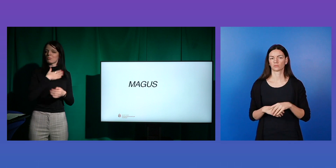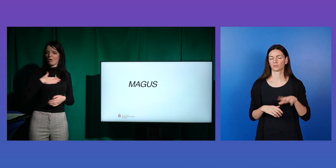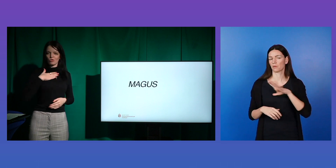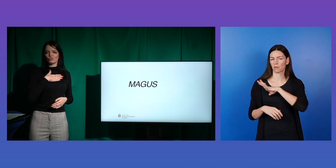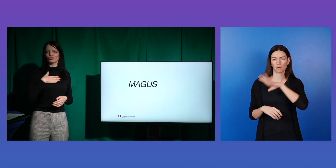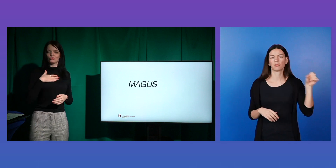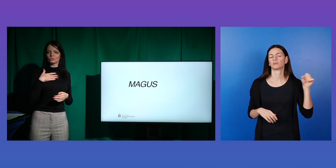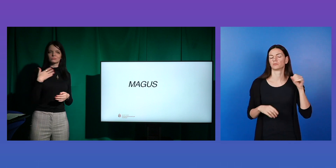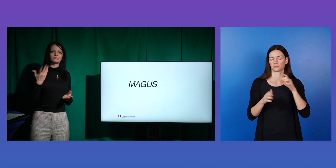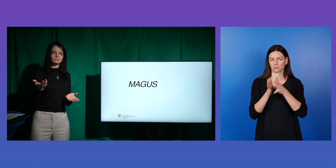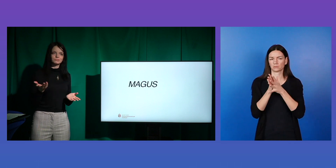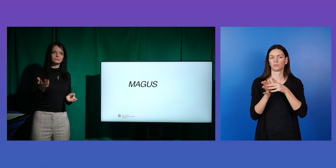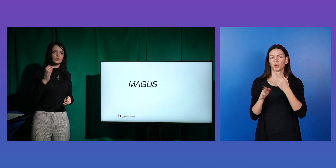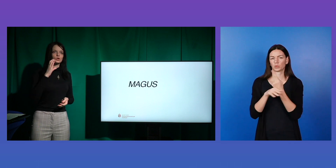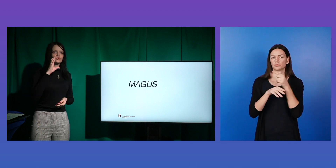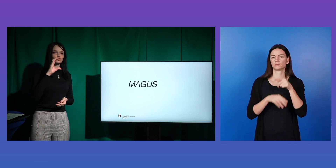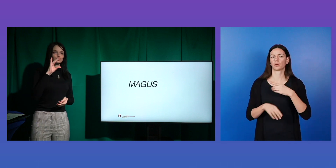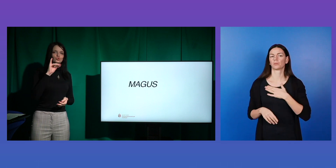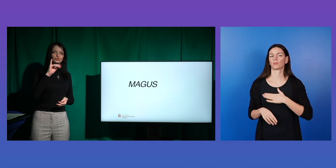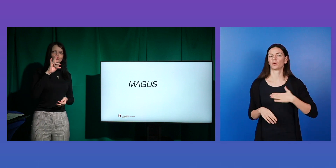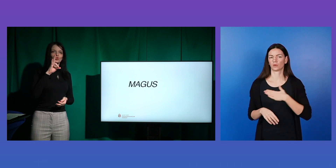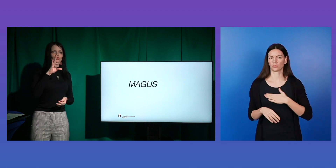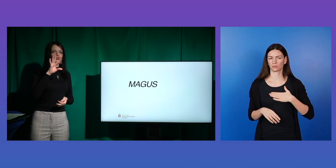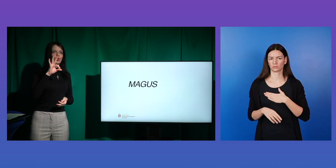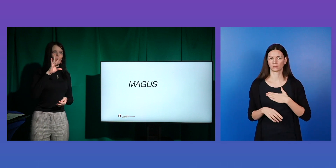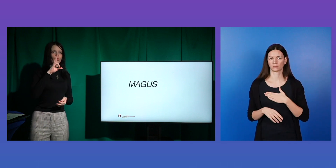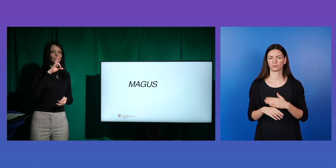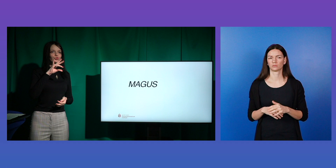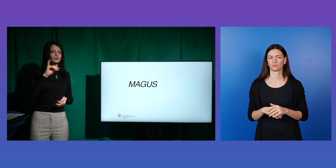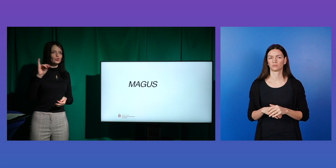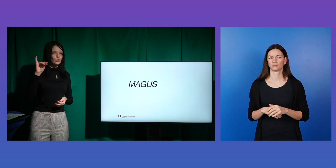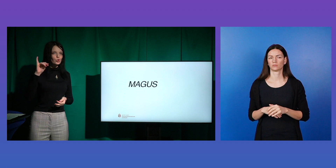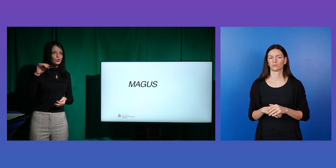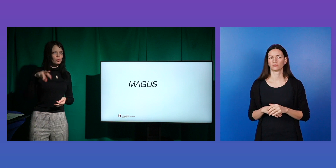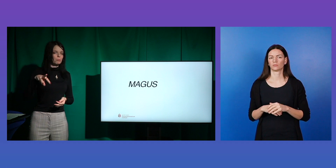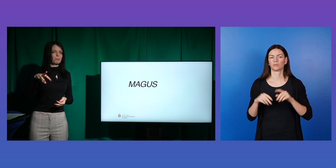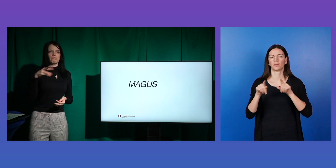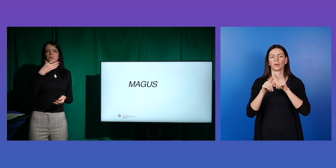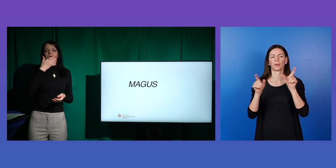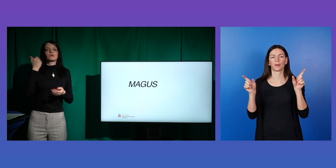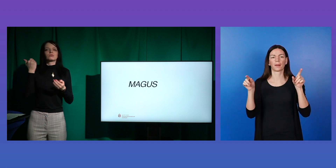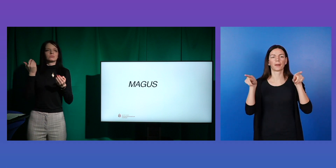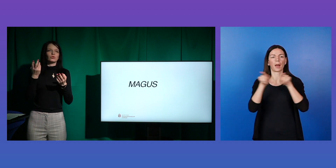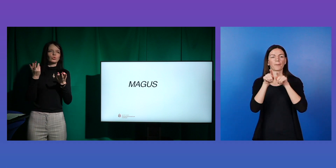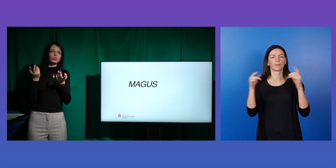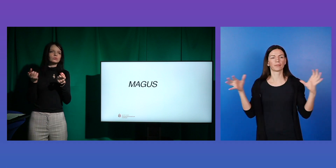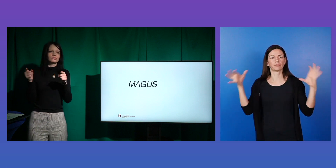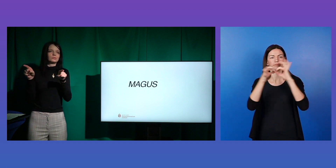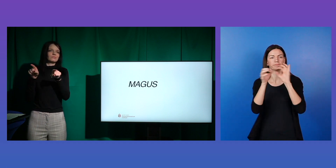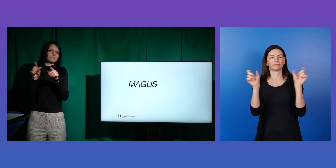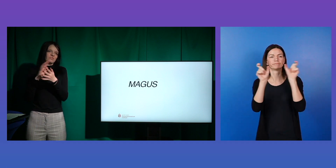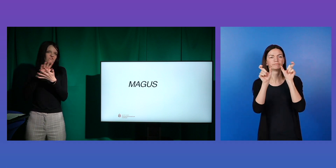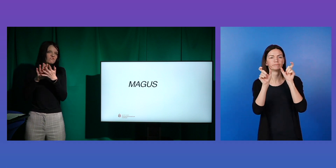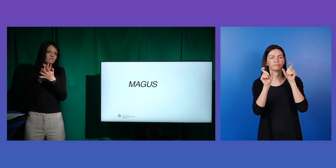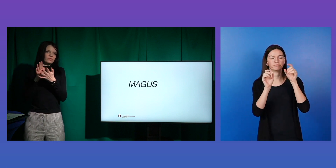Kõik kasutasid sellist viipemärki magusa tähistamiseks. Ja antonüümi ei